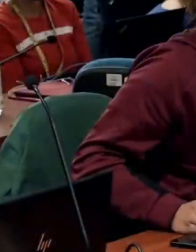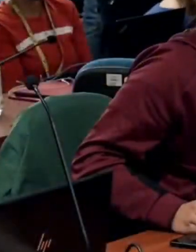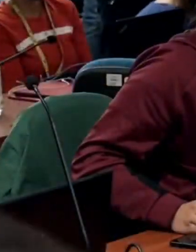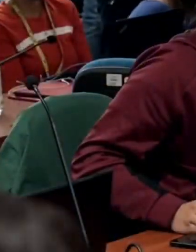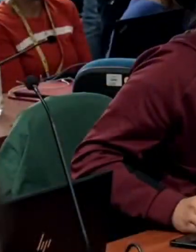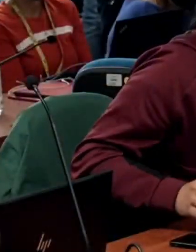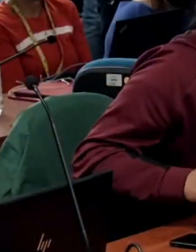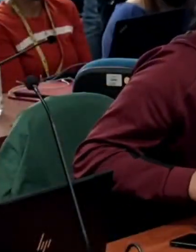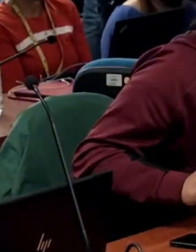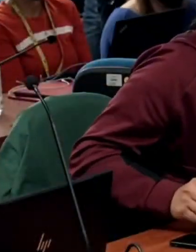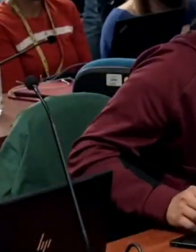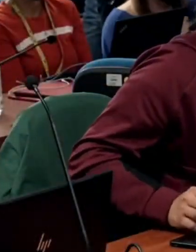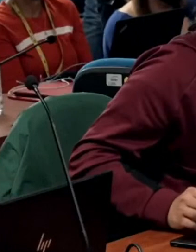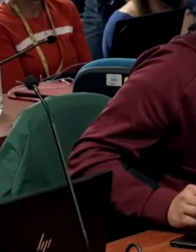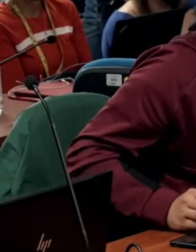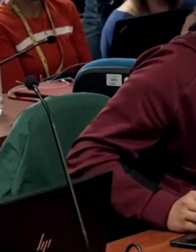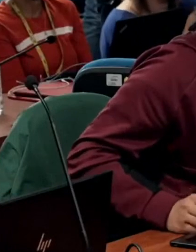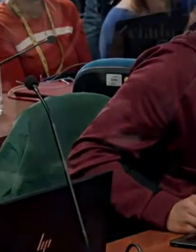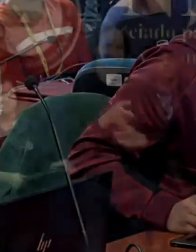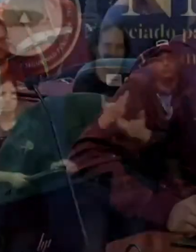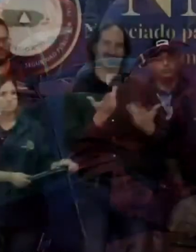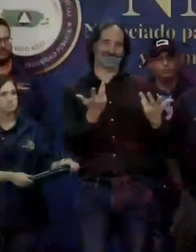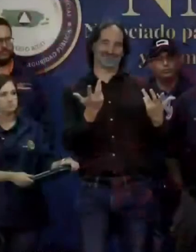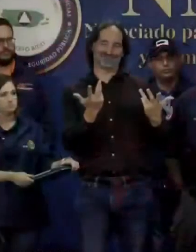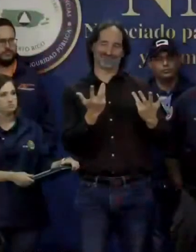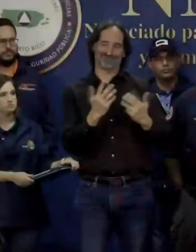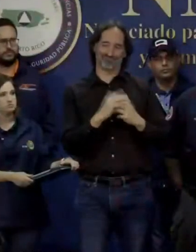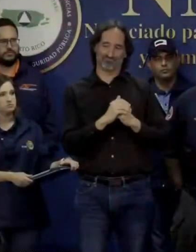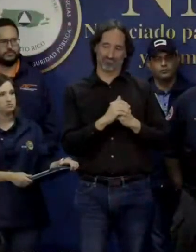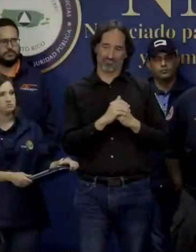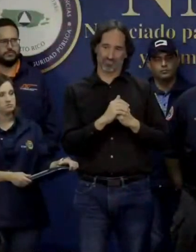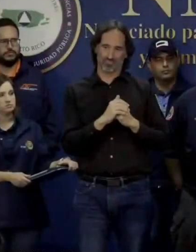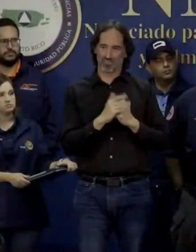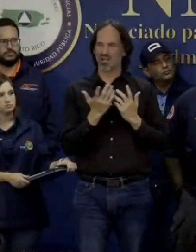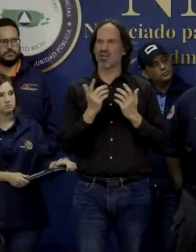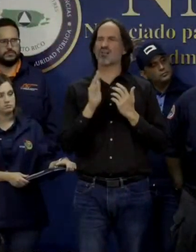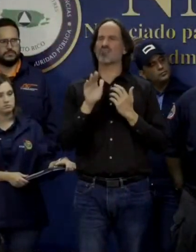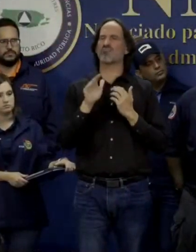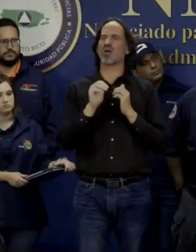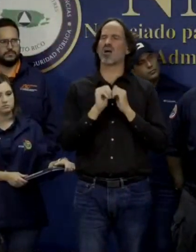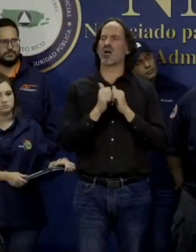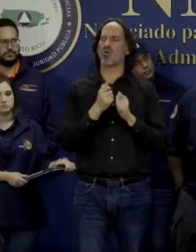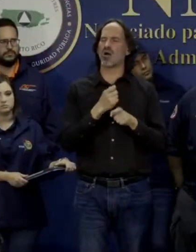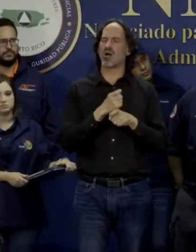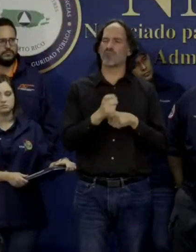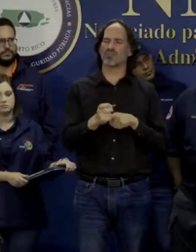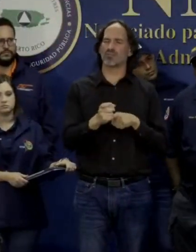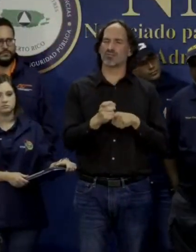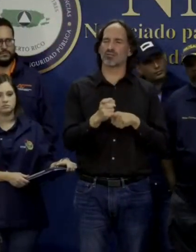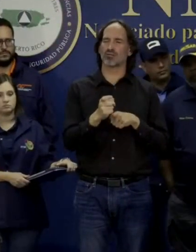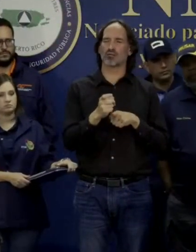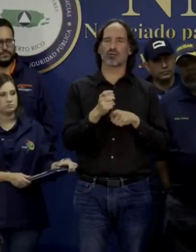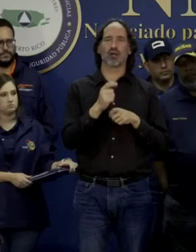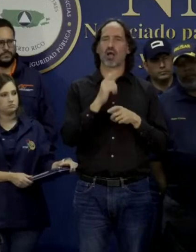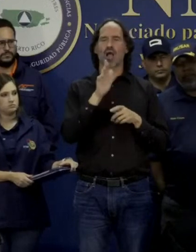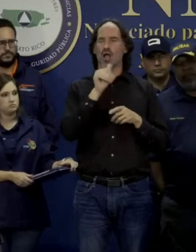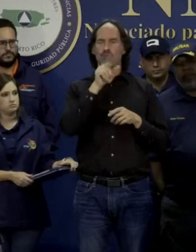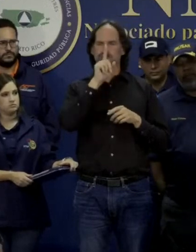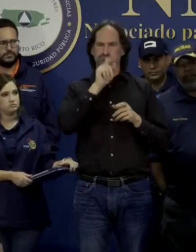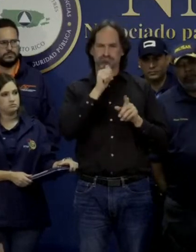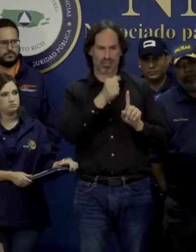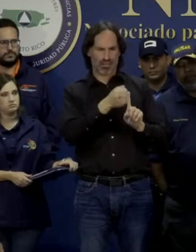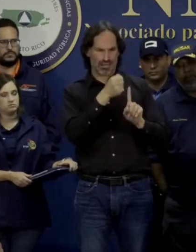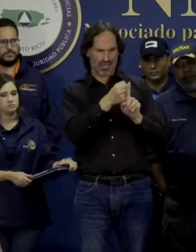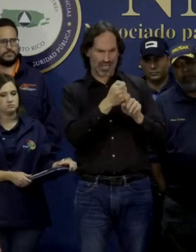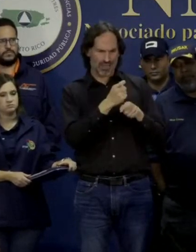de Costa Sur sin ese tanque? No, porque nosotros estábamos operando sin ese tanque. O sea, nosotros tenemos tanques adicionales y pues